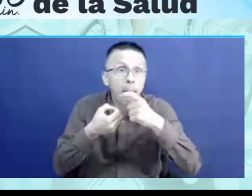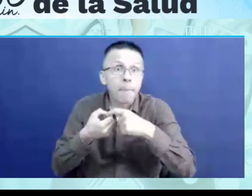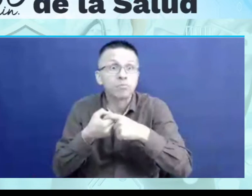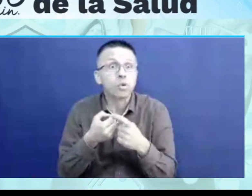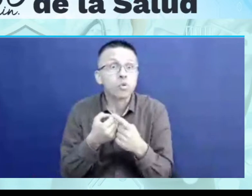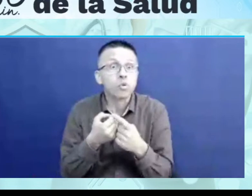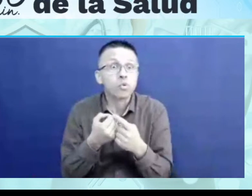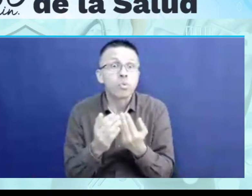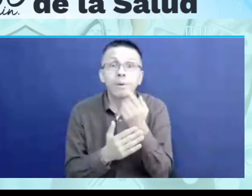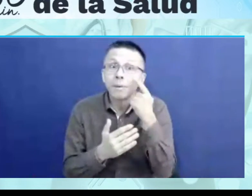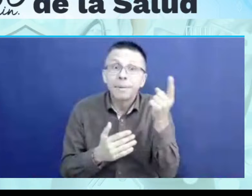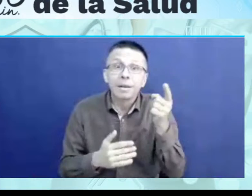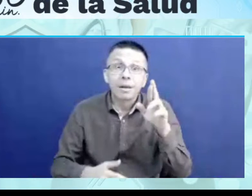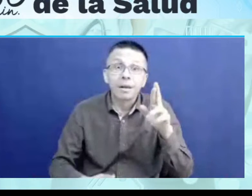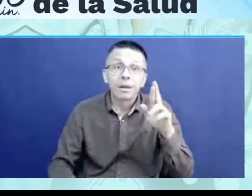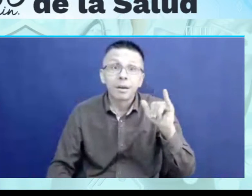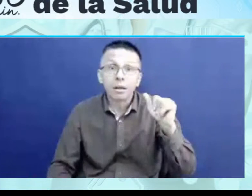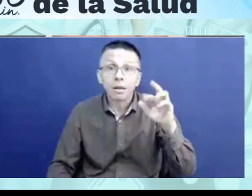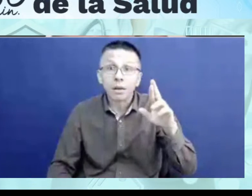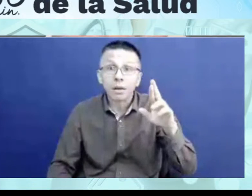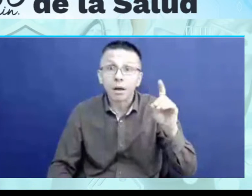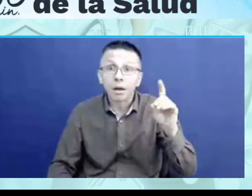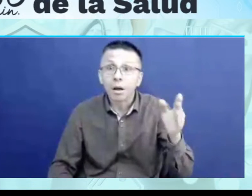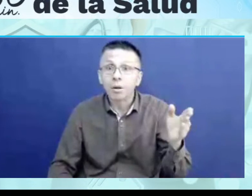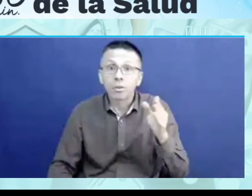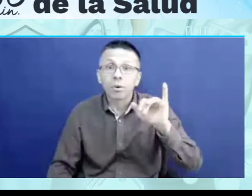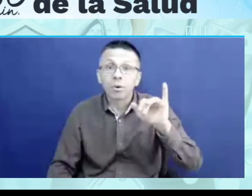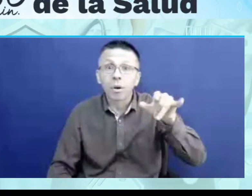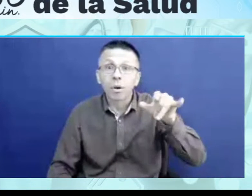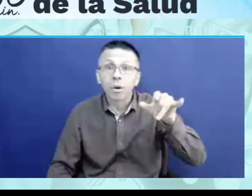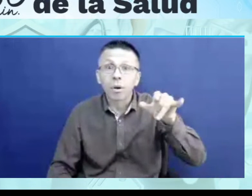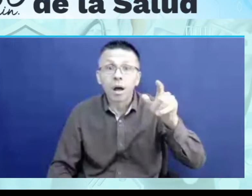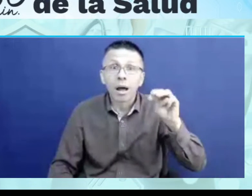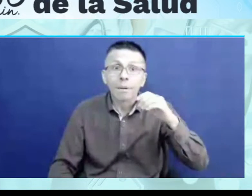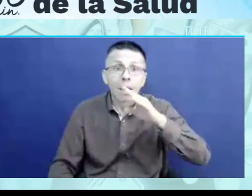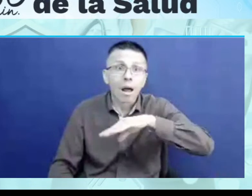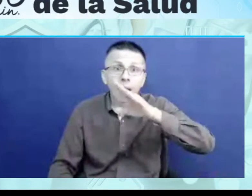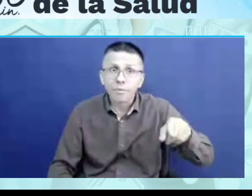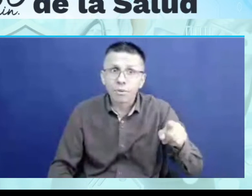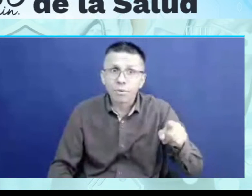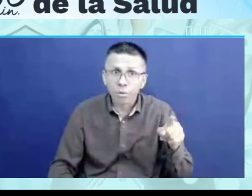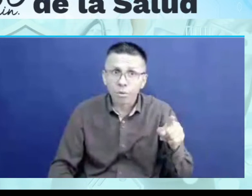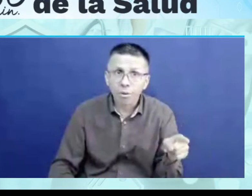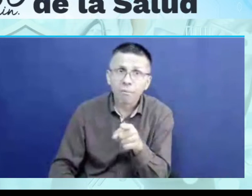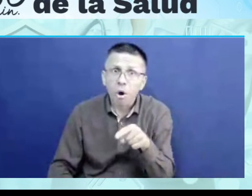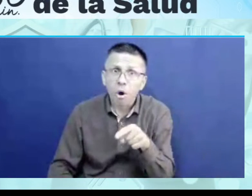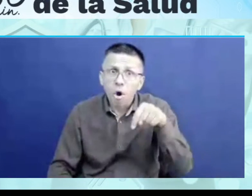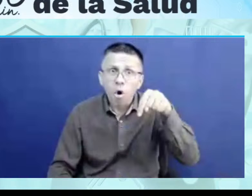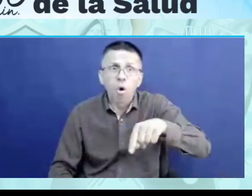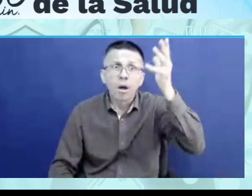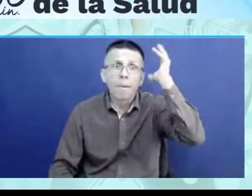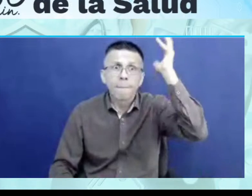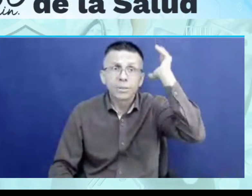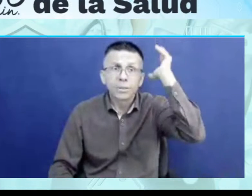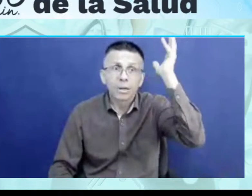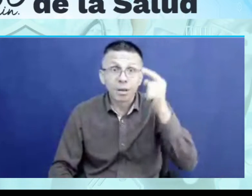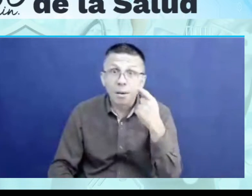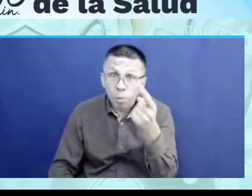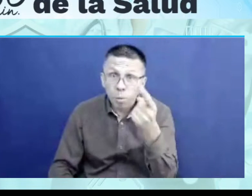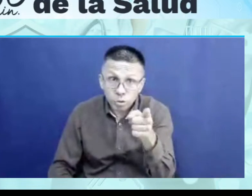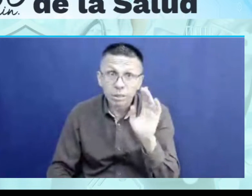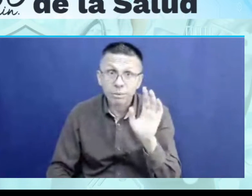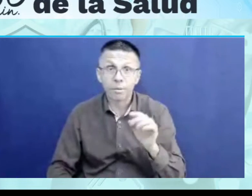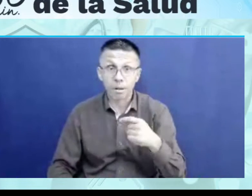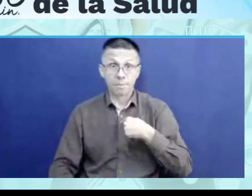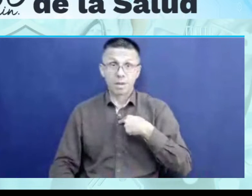Solamente mire a Ricardo, mire a Jaime Vargas allá en Antioquia. Mire todas las personas, los expositores que estaban aquí, mírese usted.